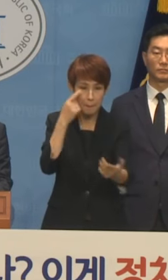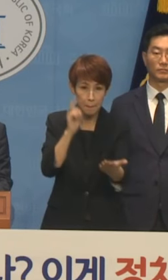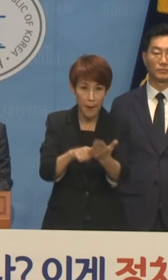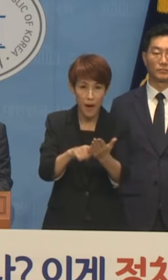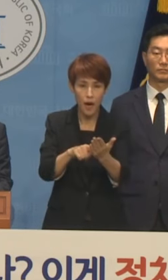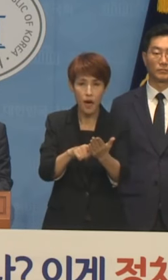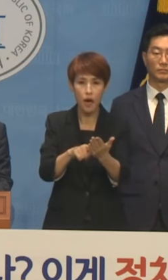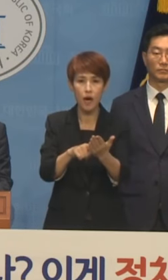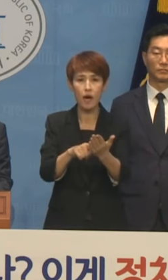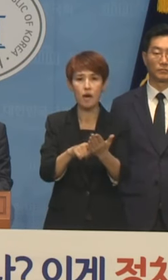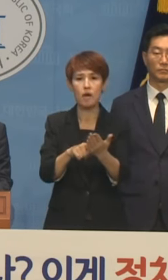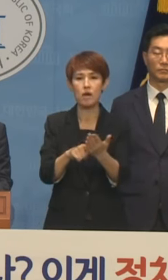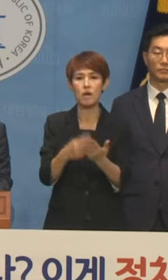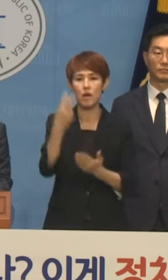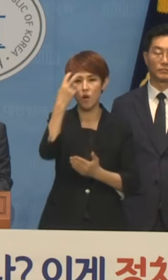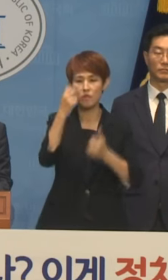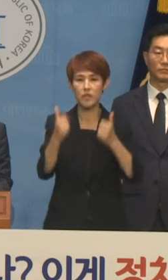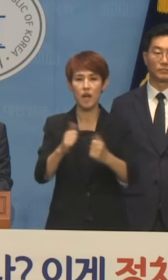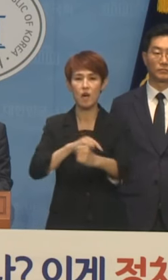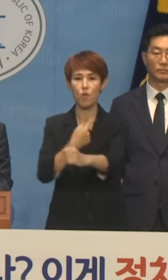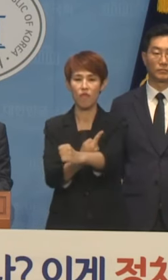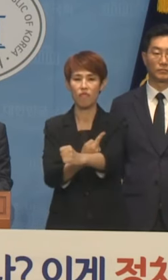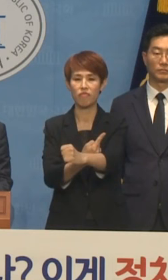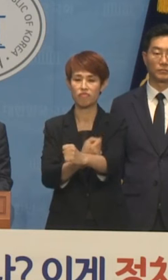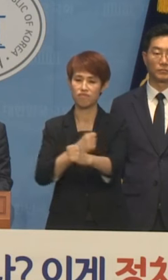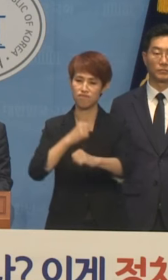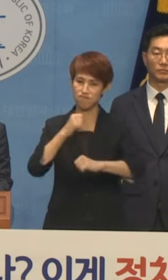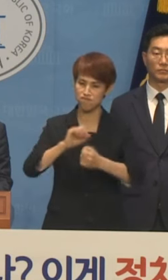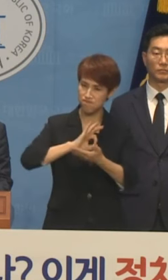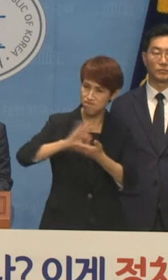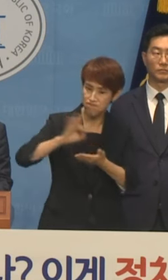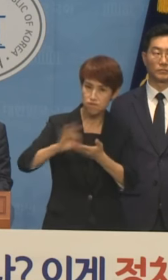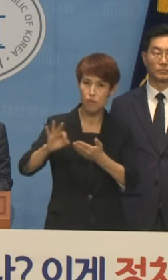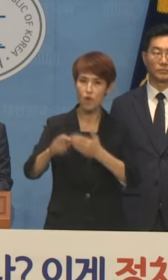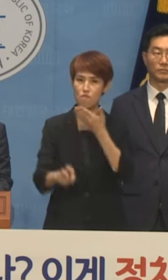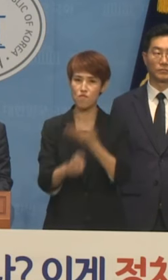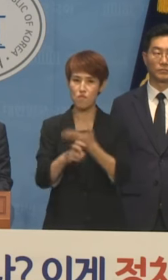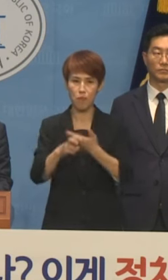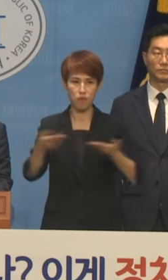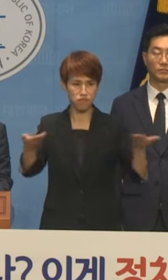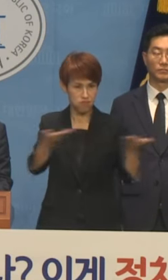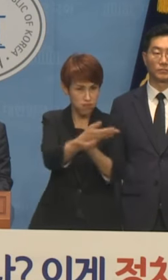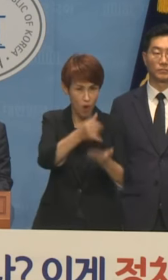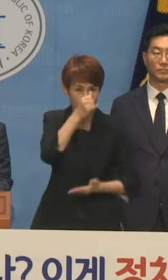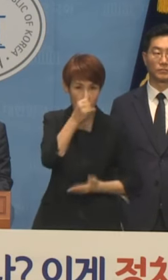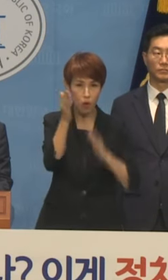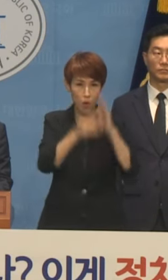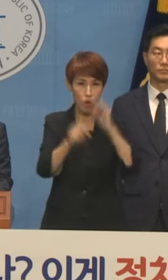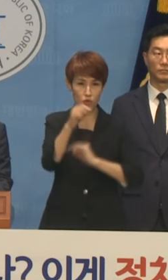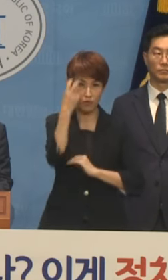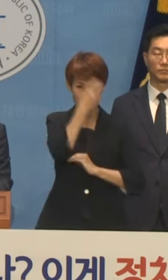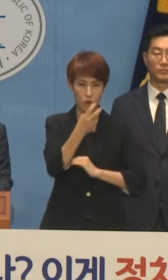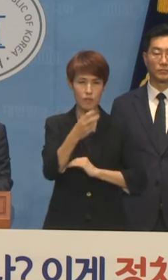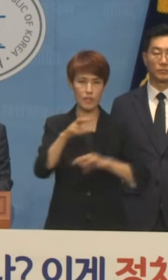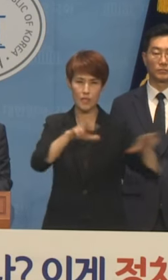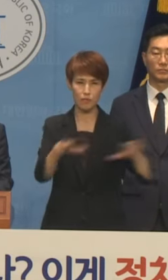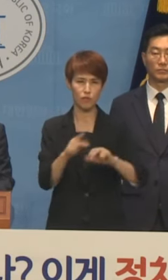정치검찰에 의한 검찰권 남용 및 불법적 거래, 공수처는 즉각 수사하라.